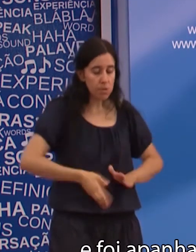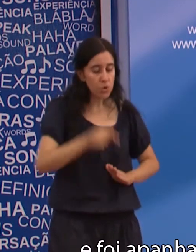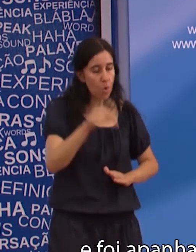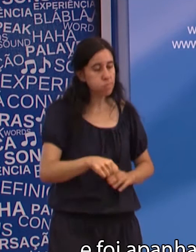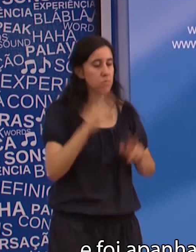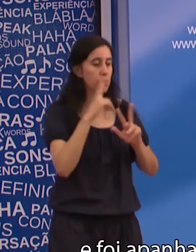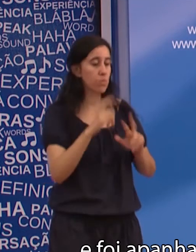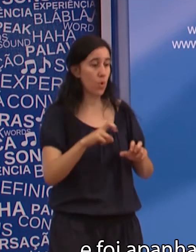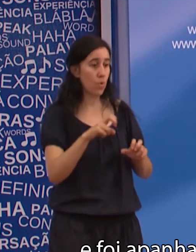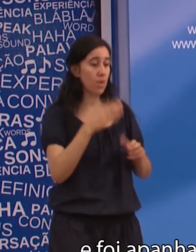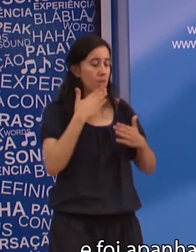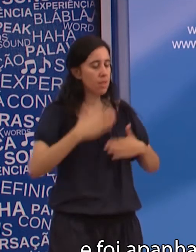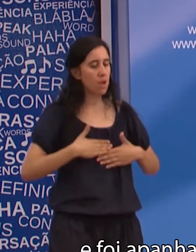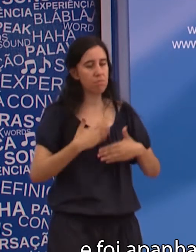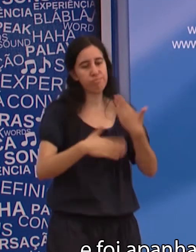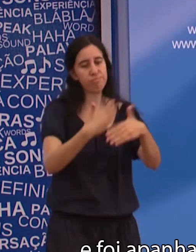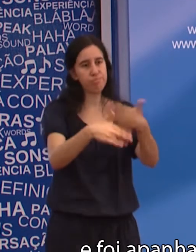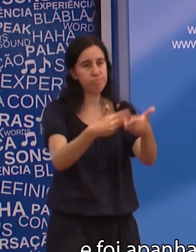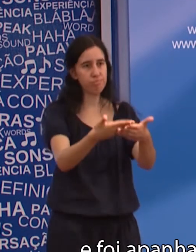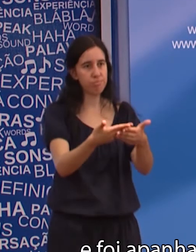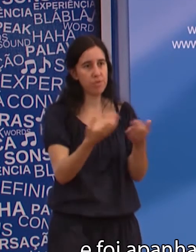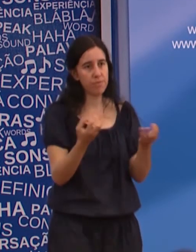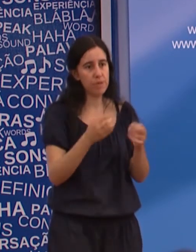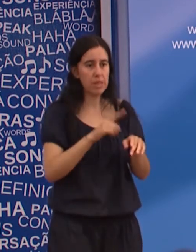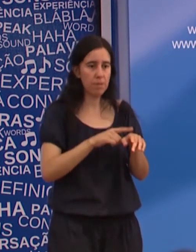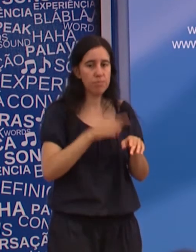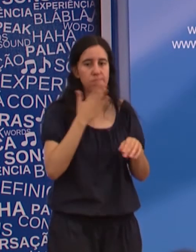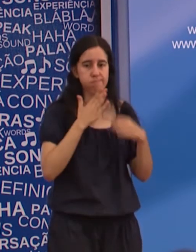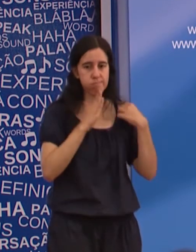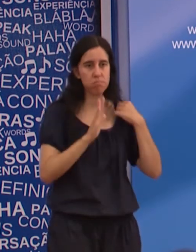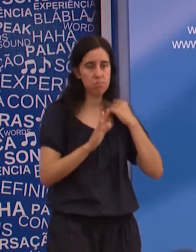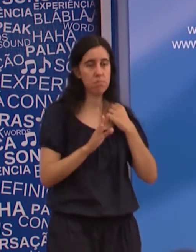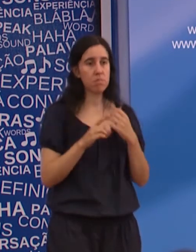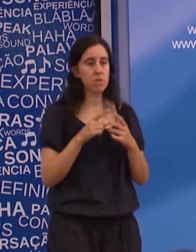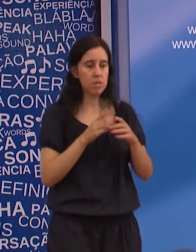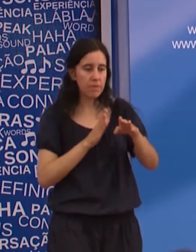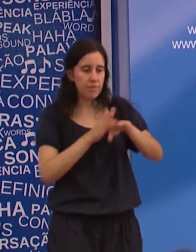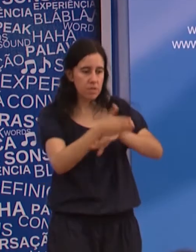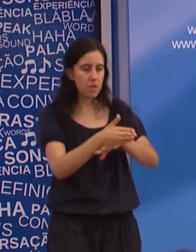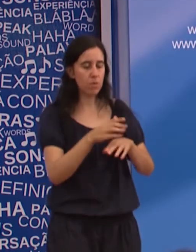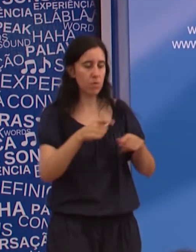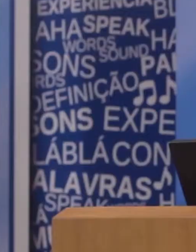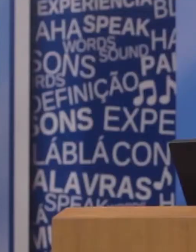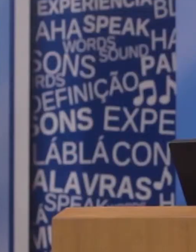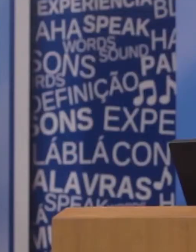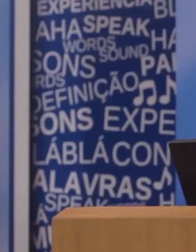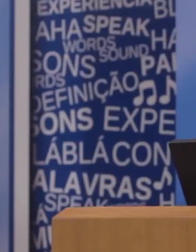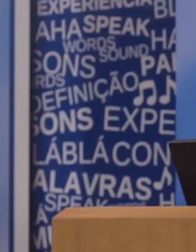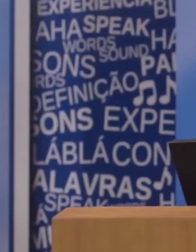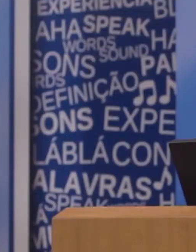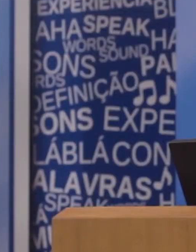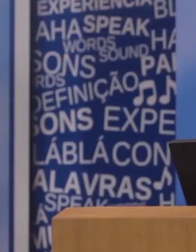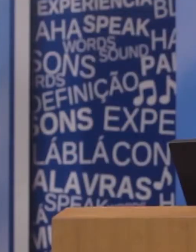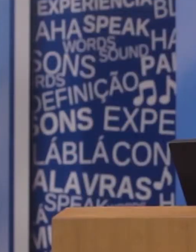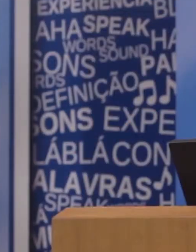permitiu que depois todo o resto do processo fosse feito a tempo, a intervenção e a reabilitação. Eu vou fazer